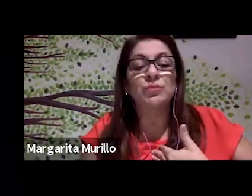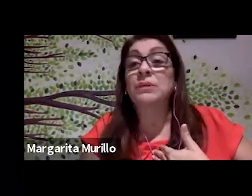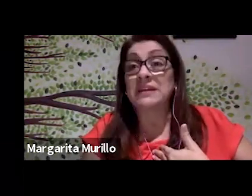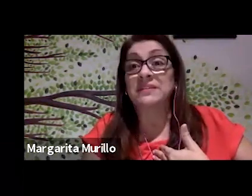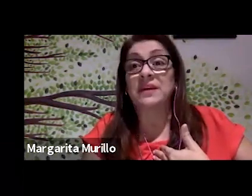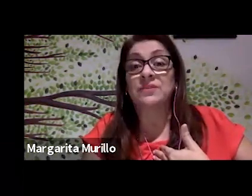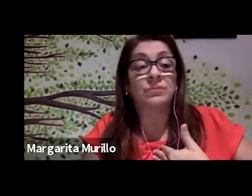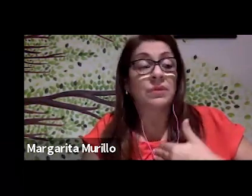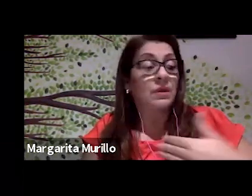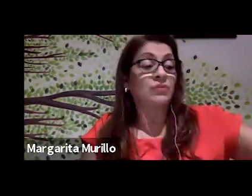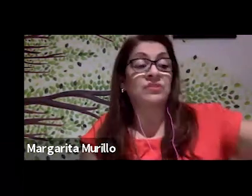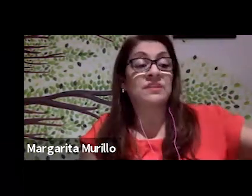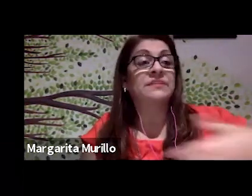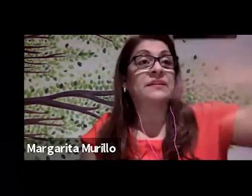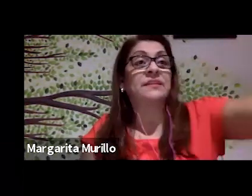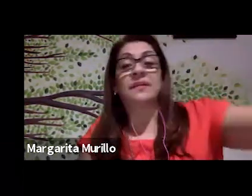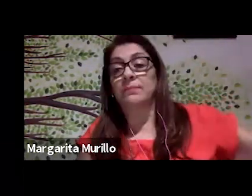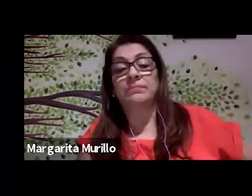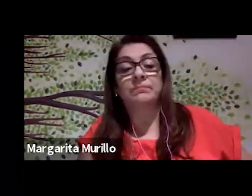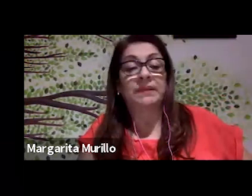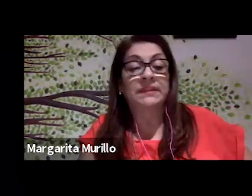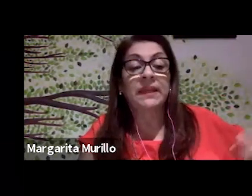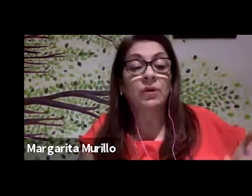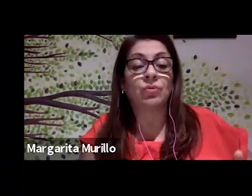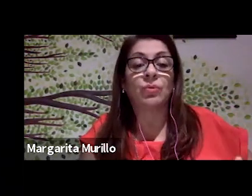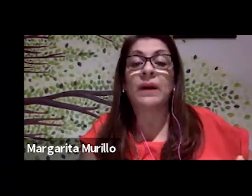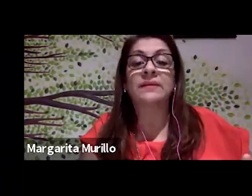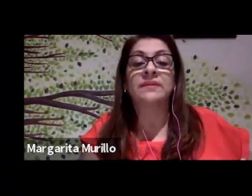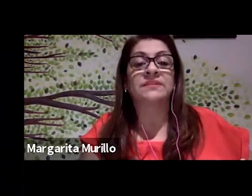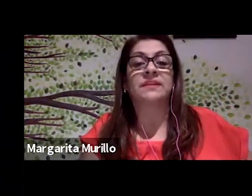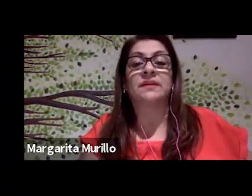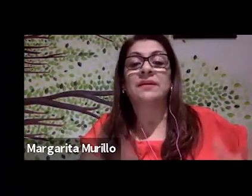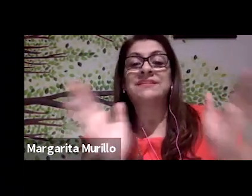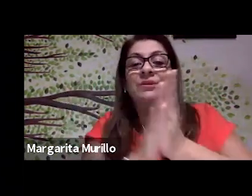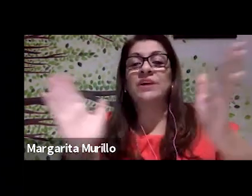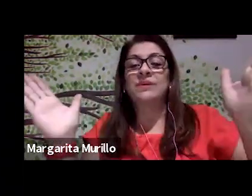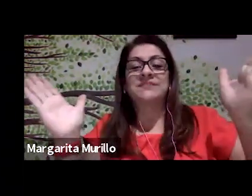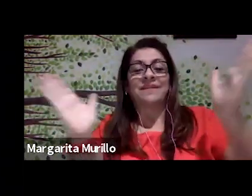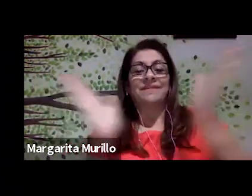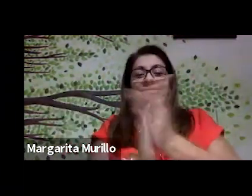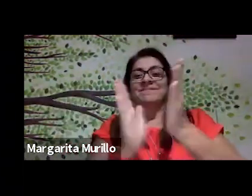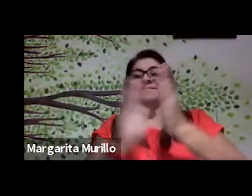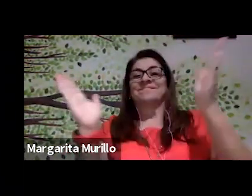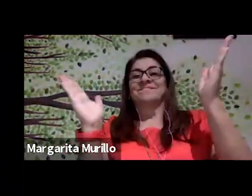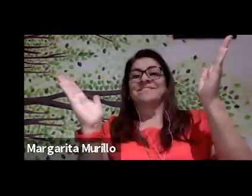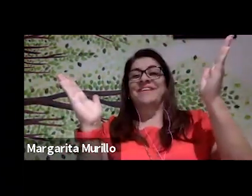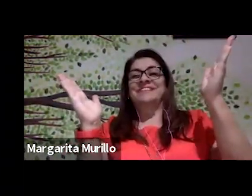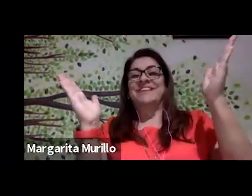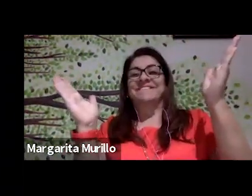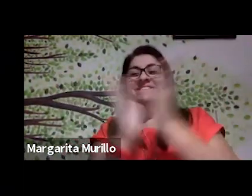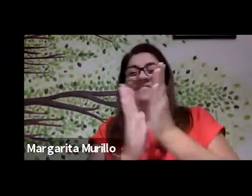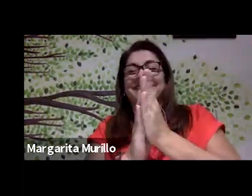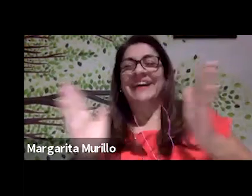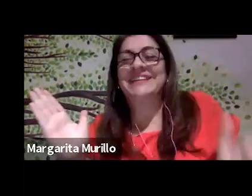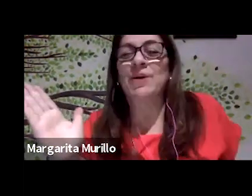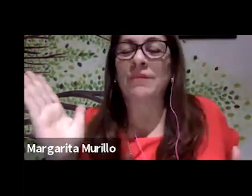hacer esto porque me hace daño Entonces se le trata de cobarde etcétera segunda encuesta Ahora